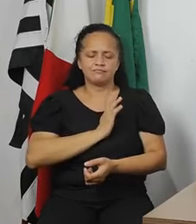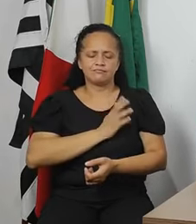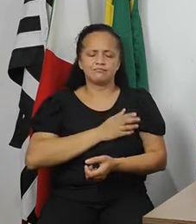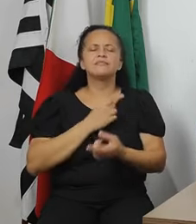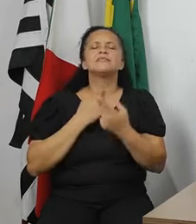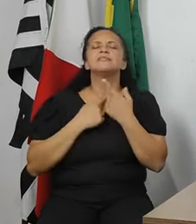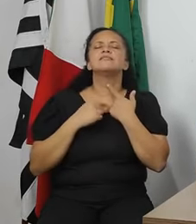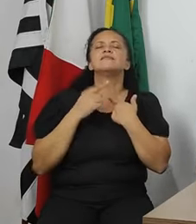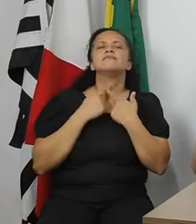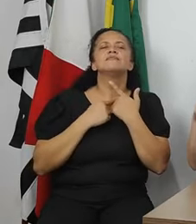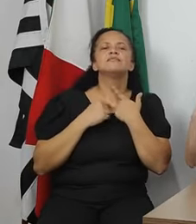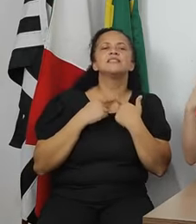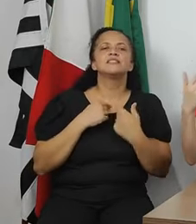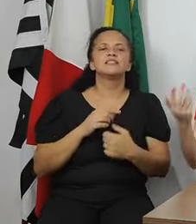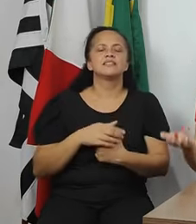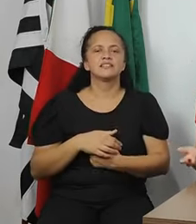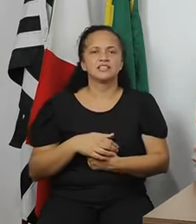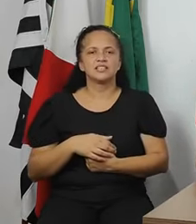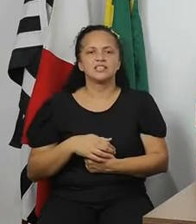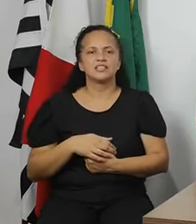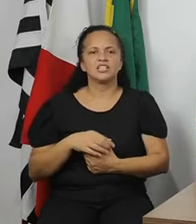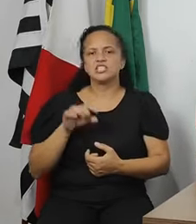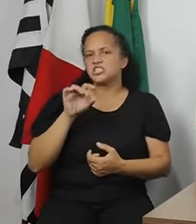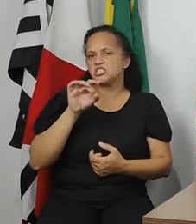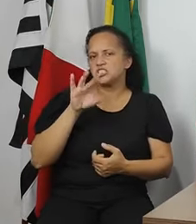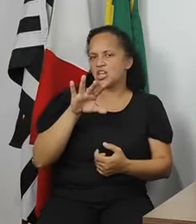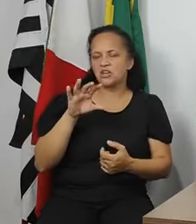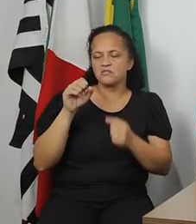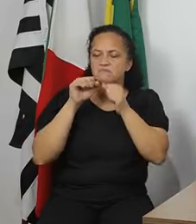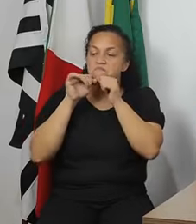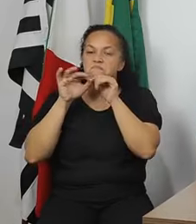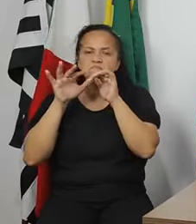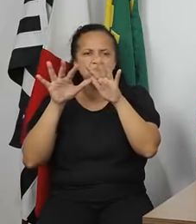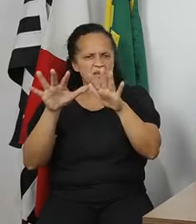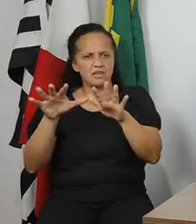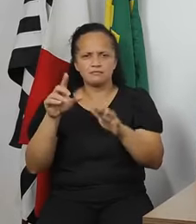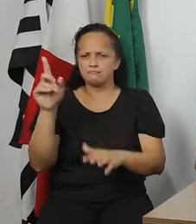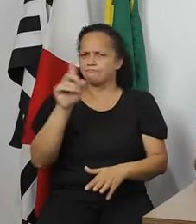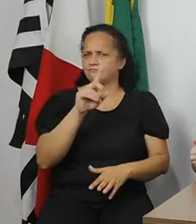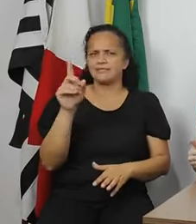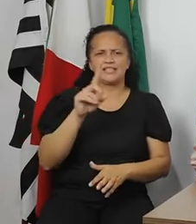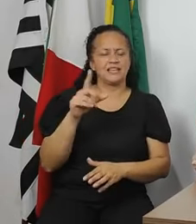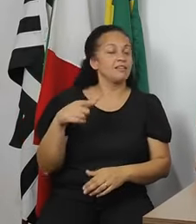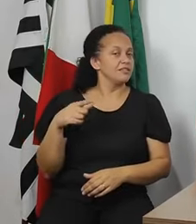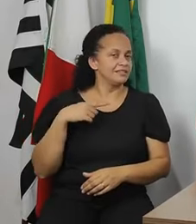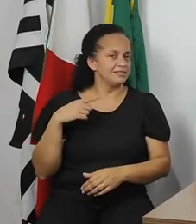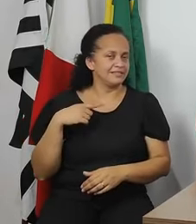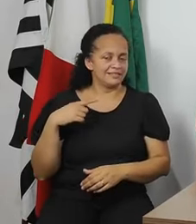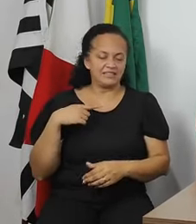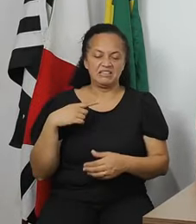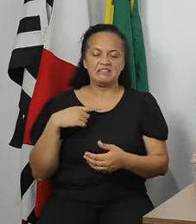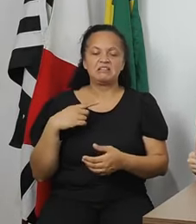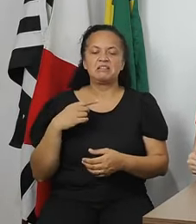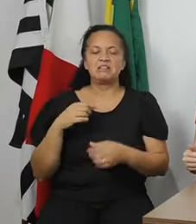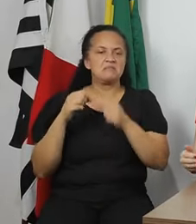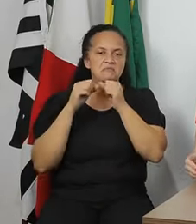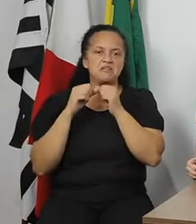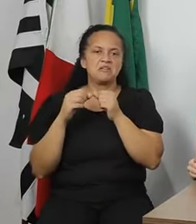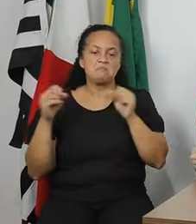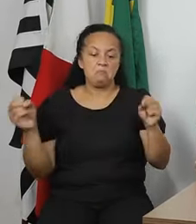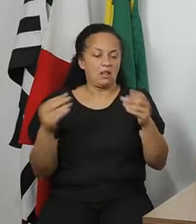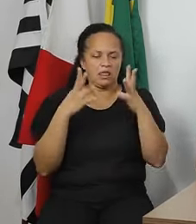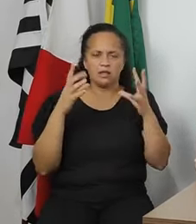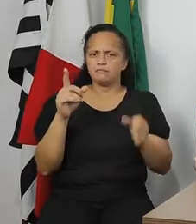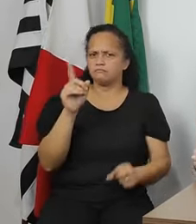não é ser abençoado por conta disso, ou receber algo em troca por conta disso. Por mais que isso seja uma